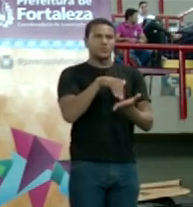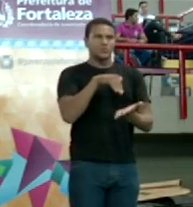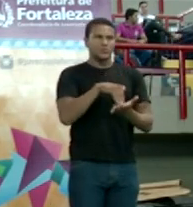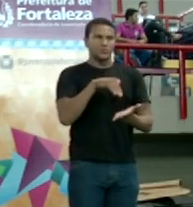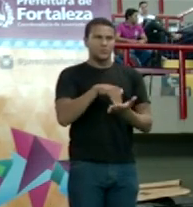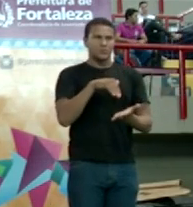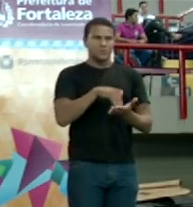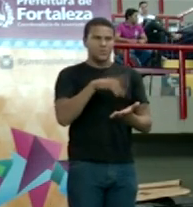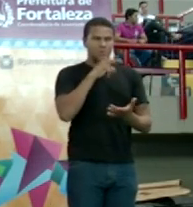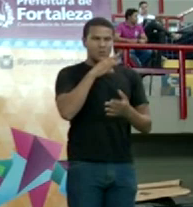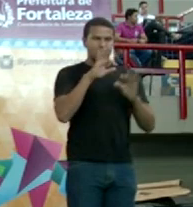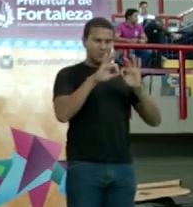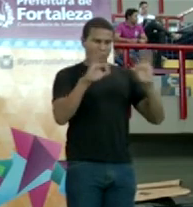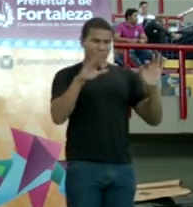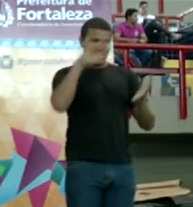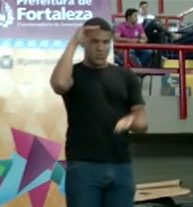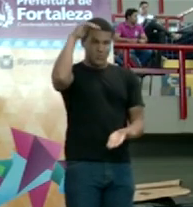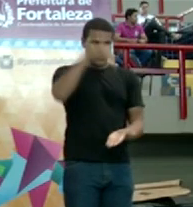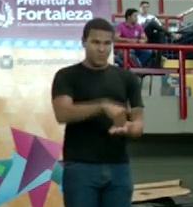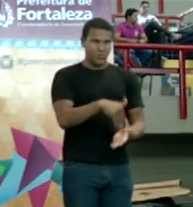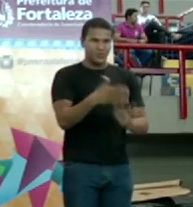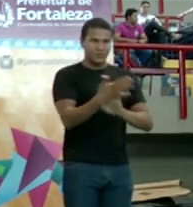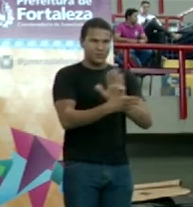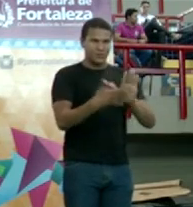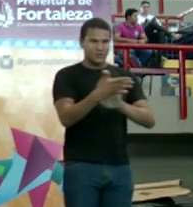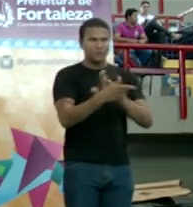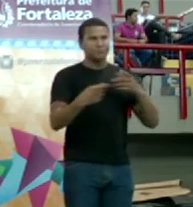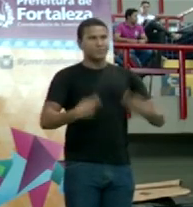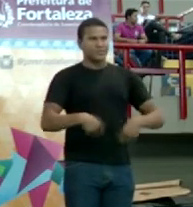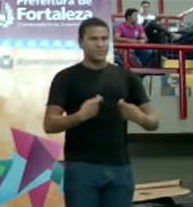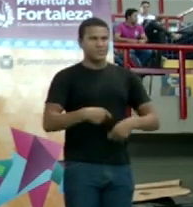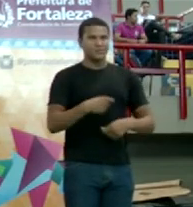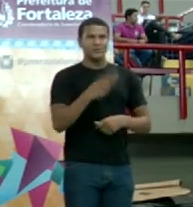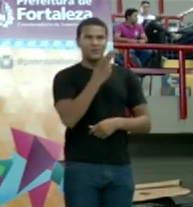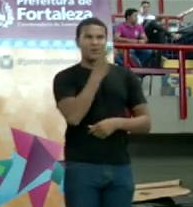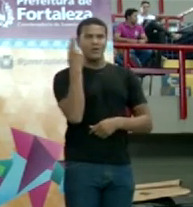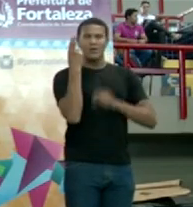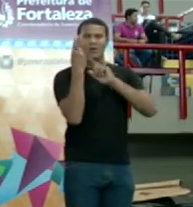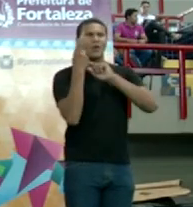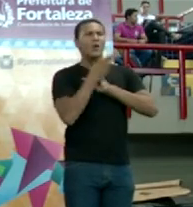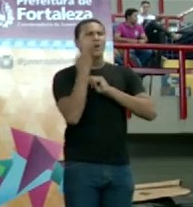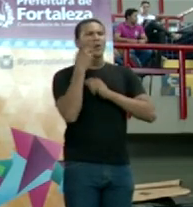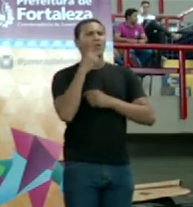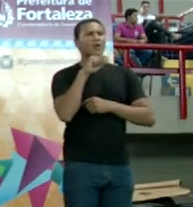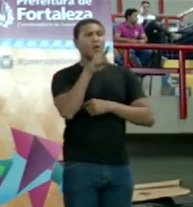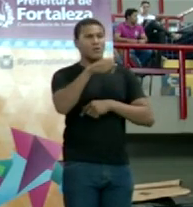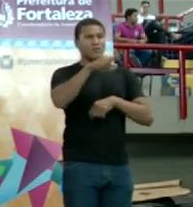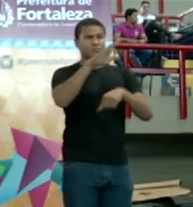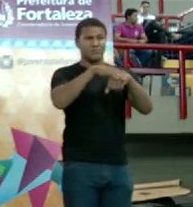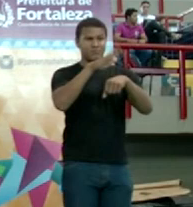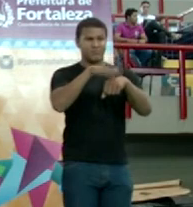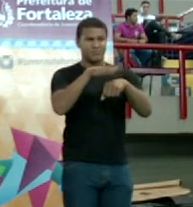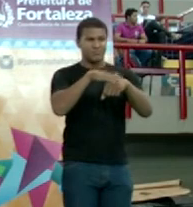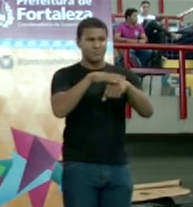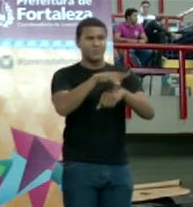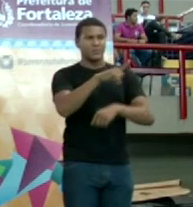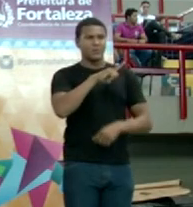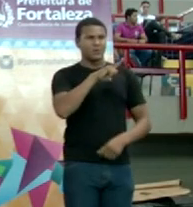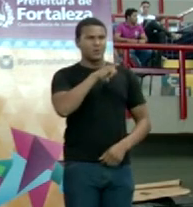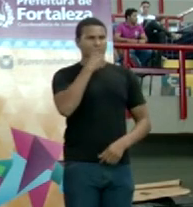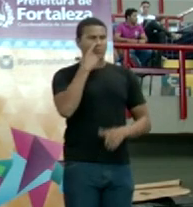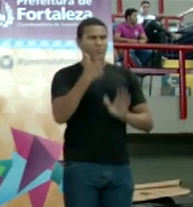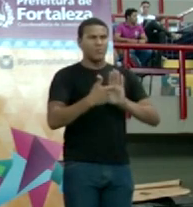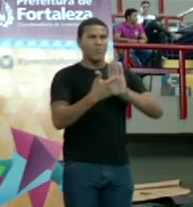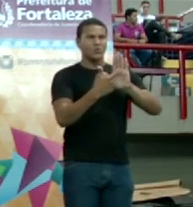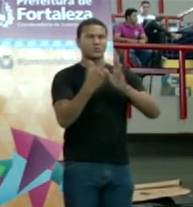introdução do texto, é preciso que o autor, que é você, apresente o motivo que levou a defender